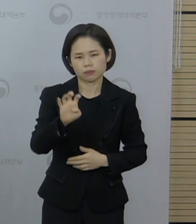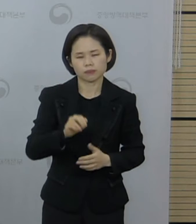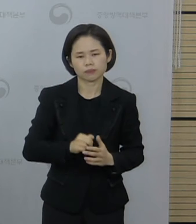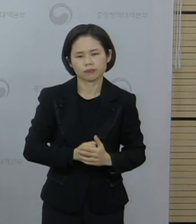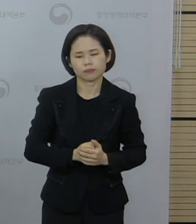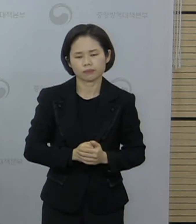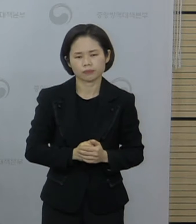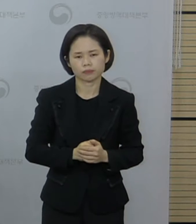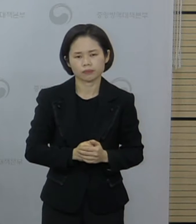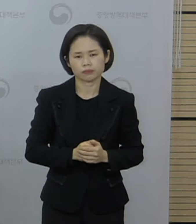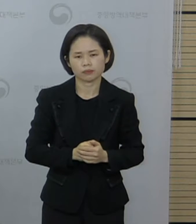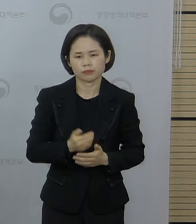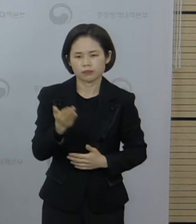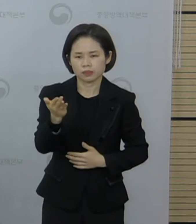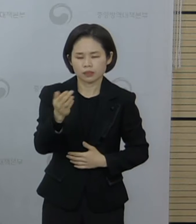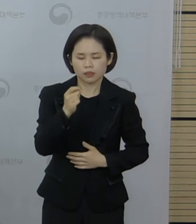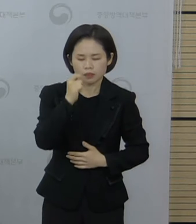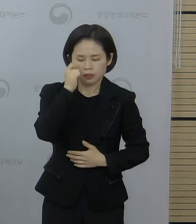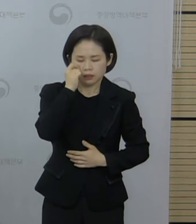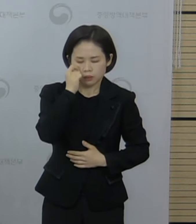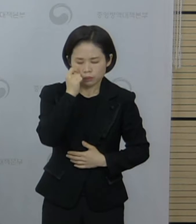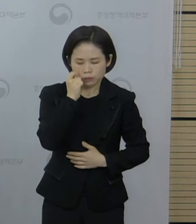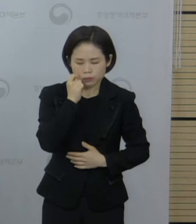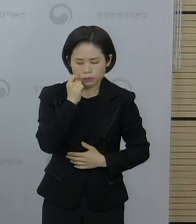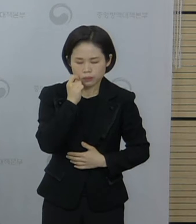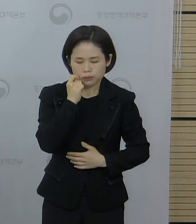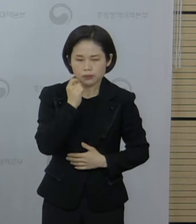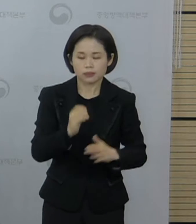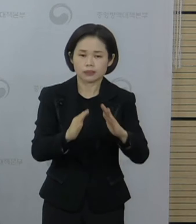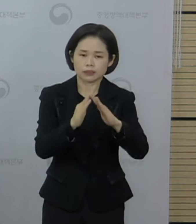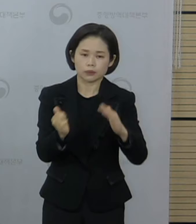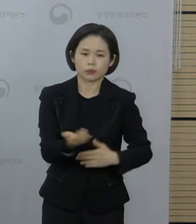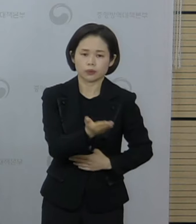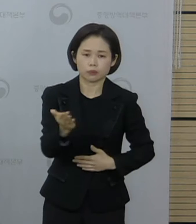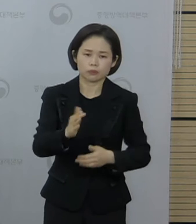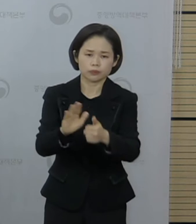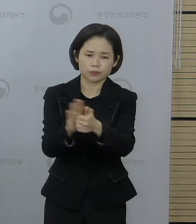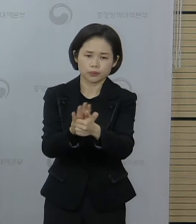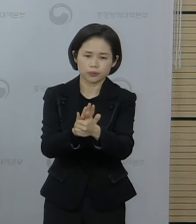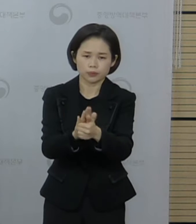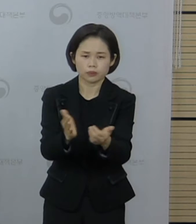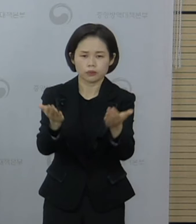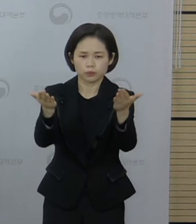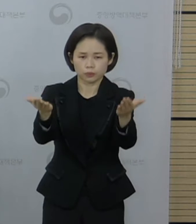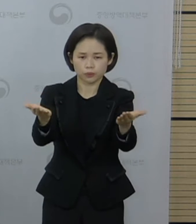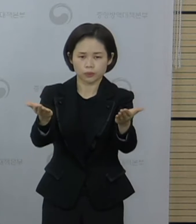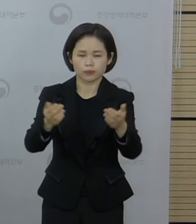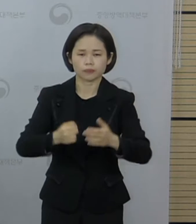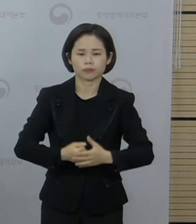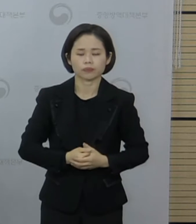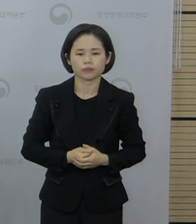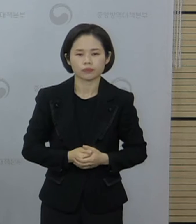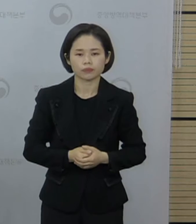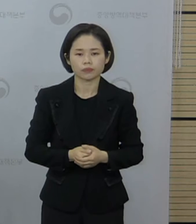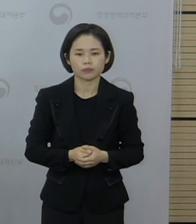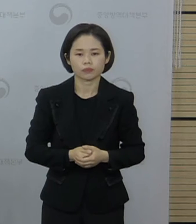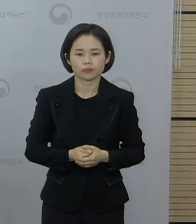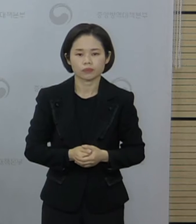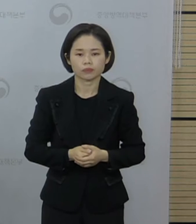이다 희생자 분들의 명복을 빌면서 유가족 분들에게 심심한 위로의 말씀을 올립니다